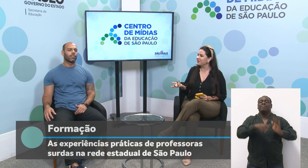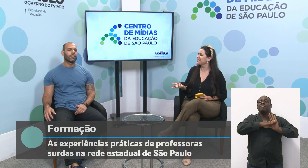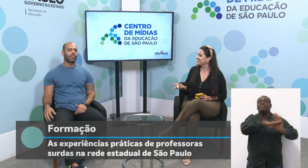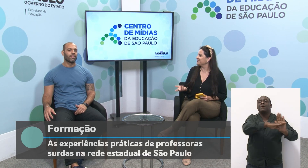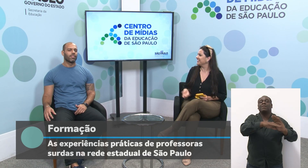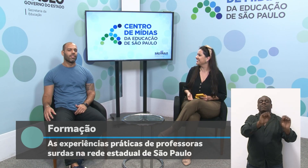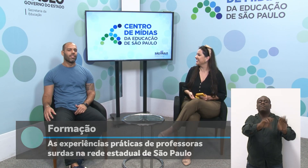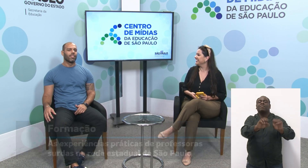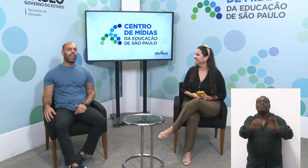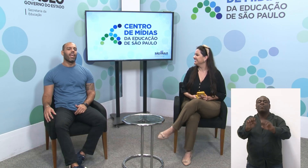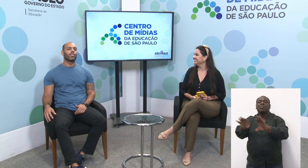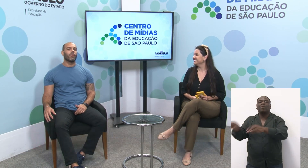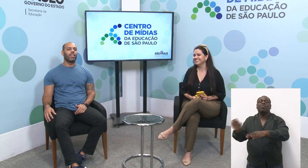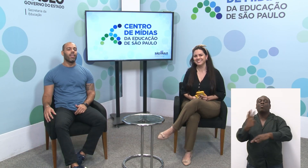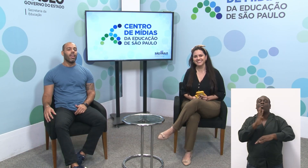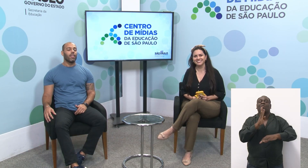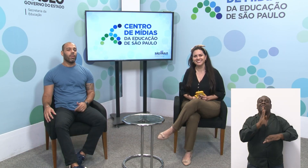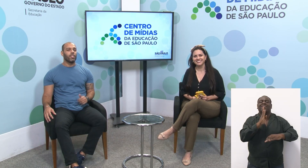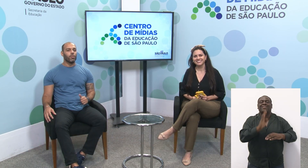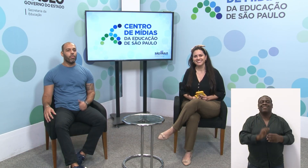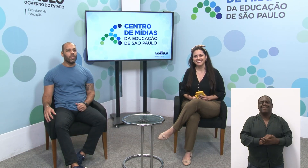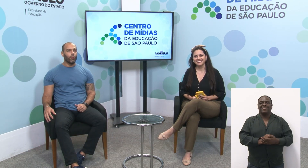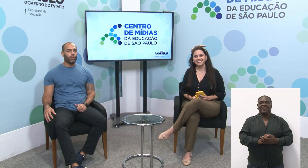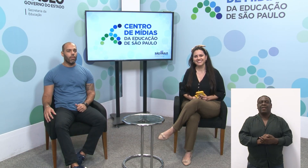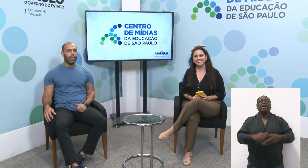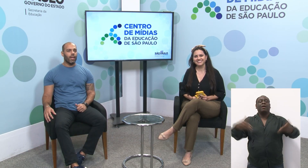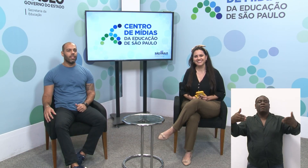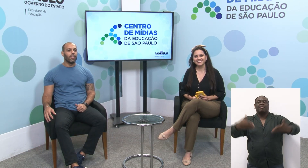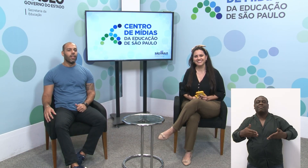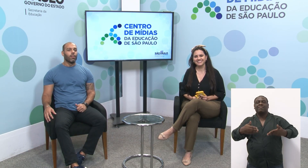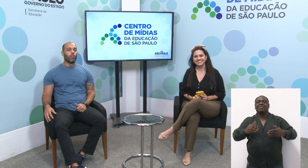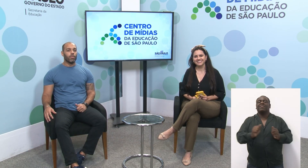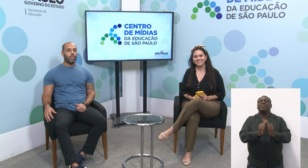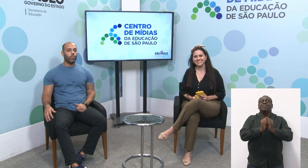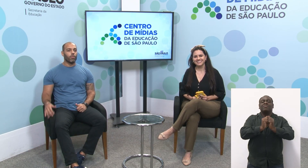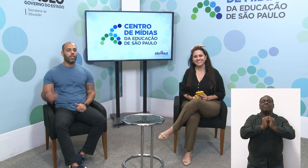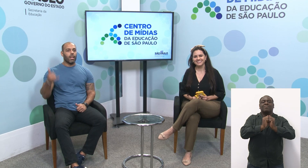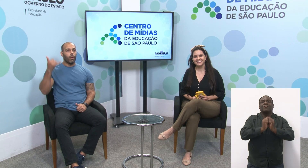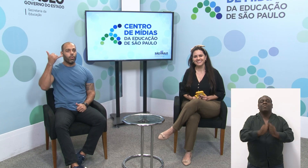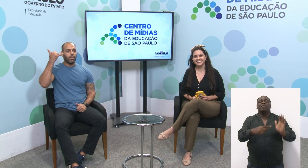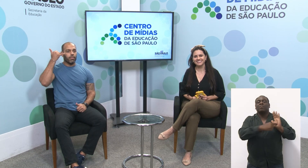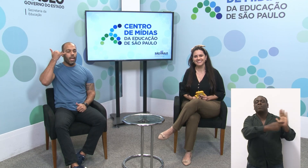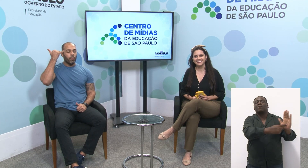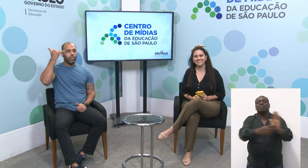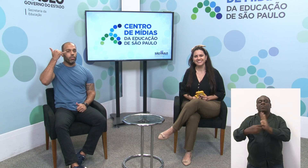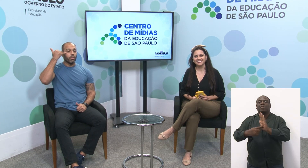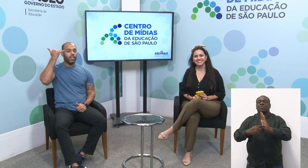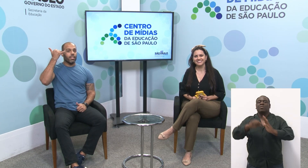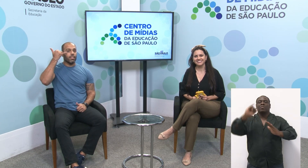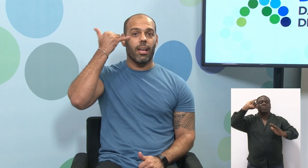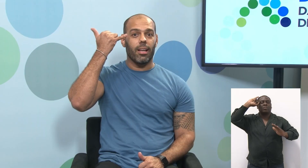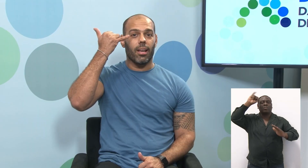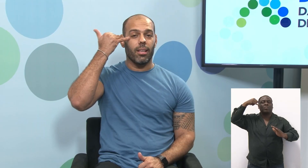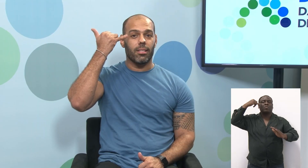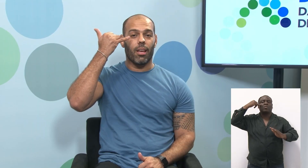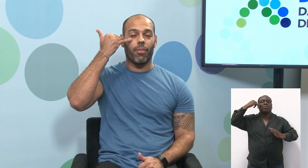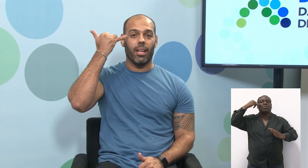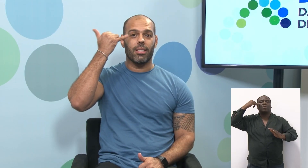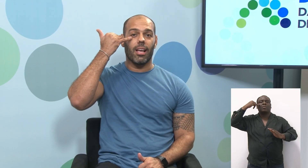o conhecimento, né? É isso aí. E para a gente não perder o fio da meada, vou mostrar o meu sinal para os intérpretes, quando eles quiserem aí se